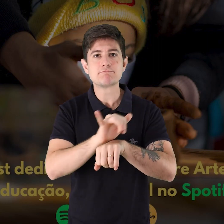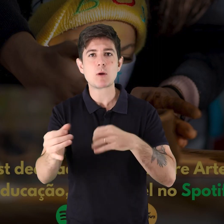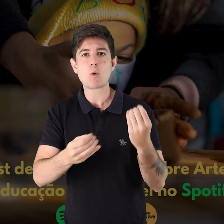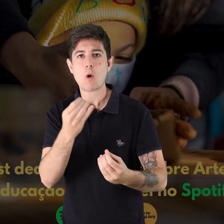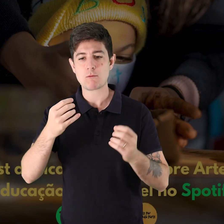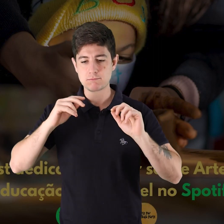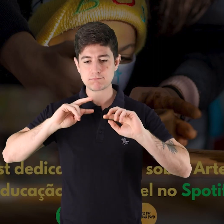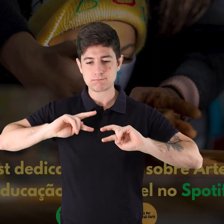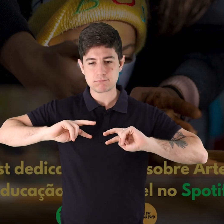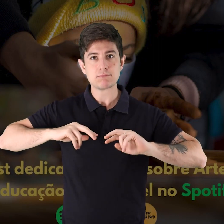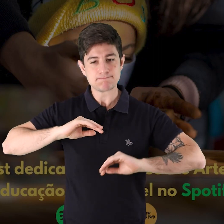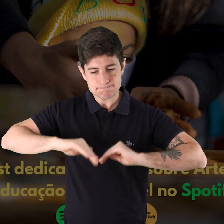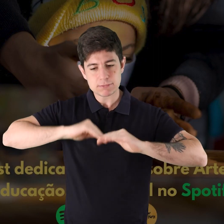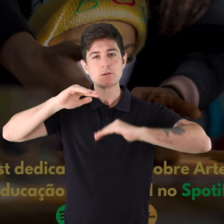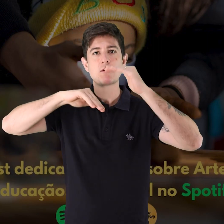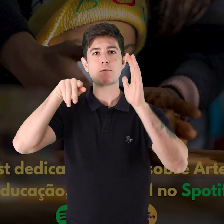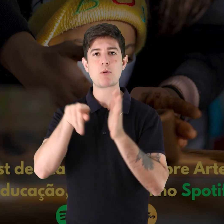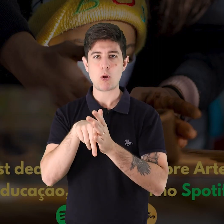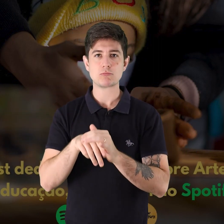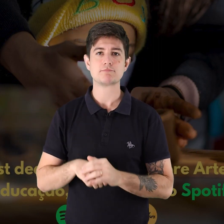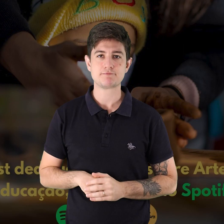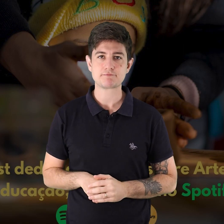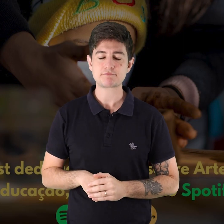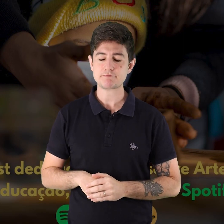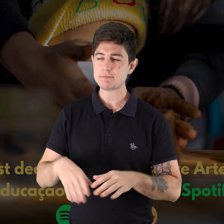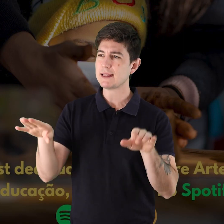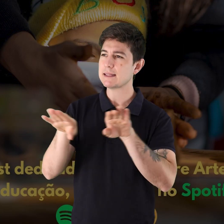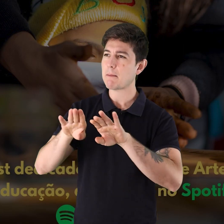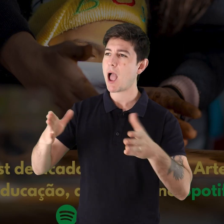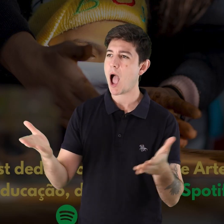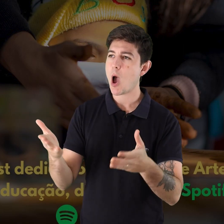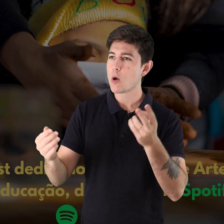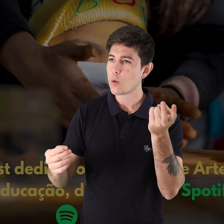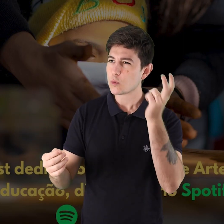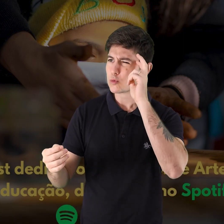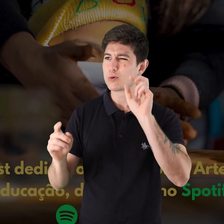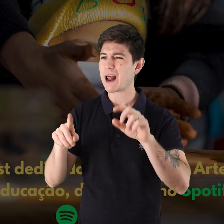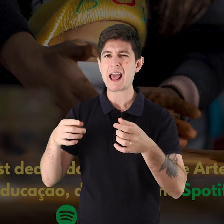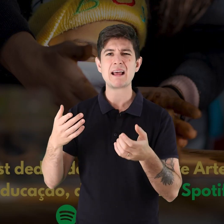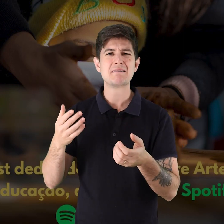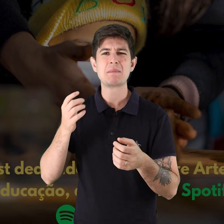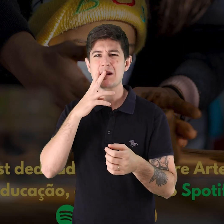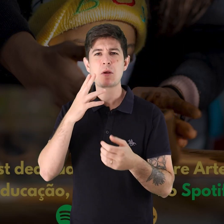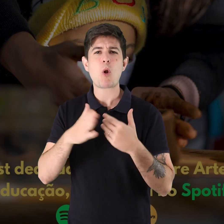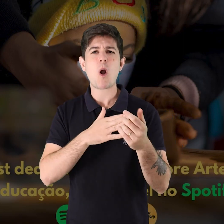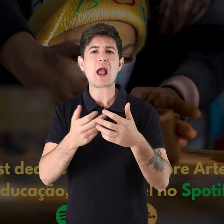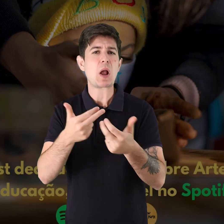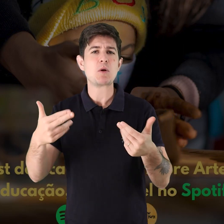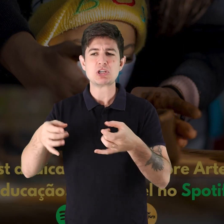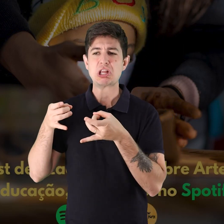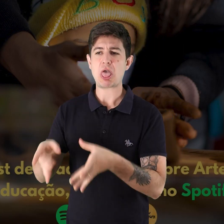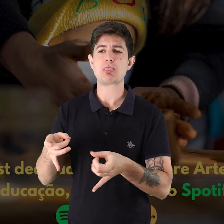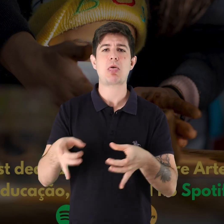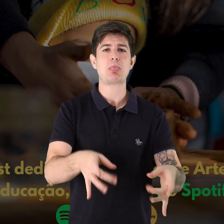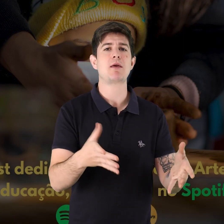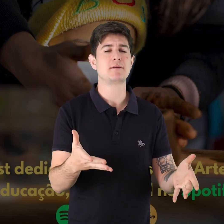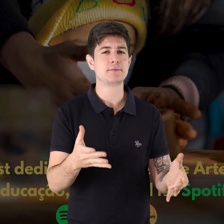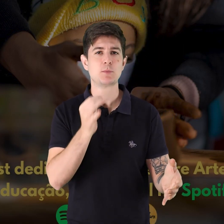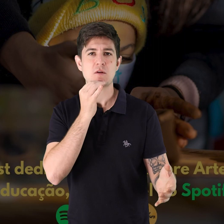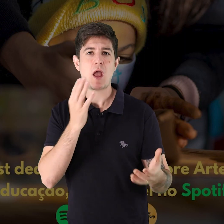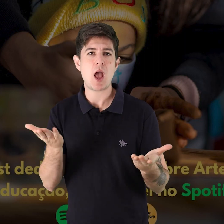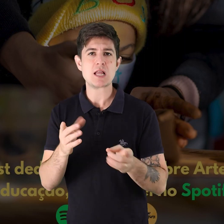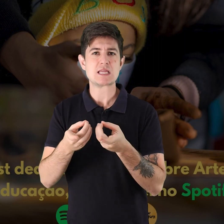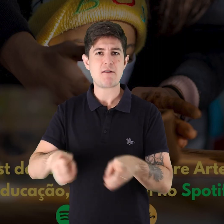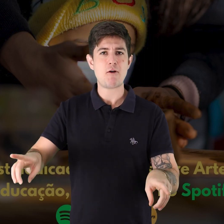né, acho que assim, buscar uma forma de se desenvolver. E a gente está muito na cultura do descartável, né? Por isso que tem tanto divórcio, separação, não dá